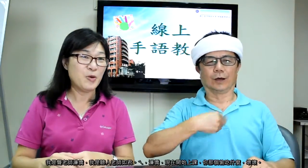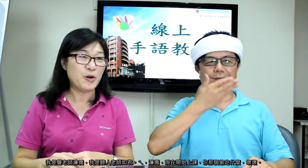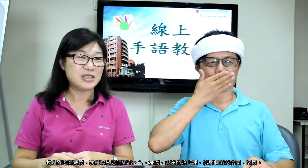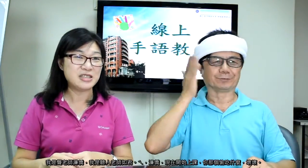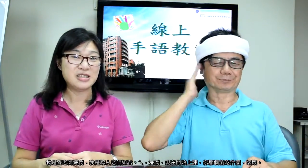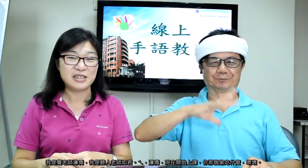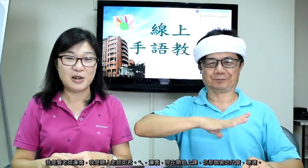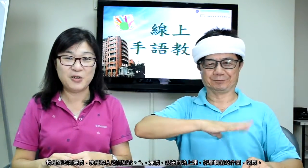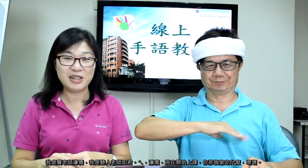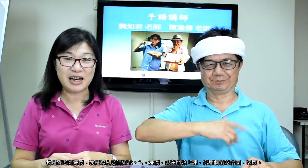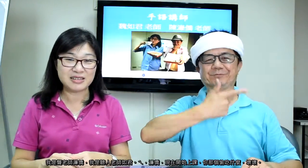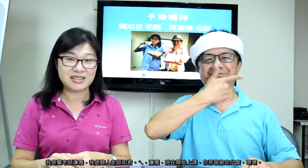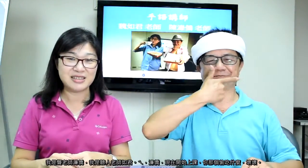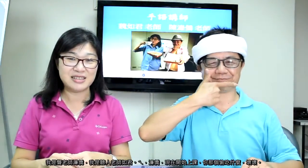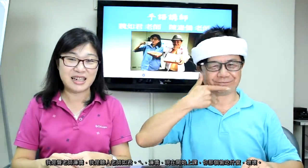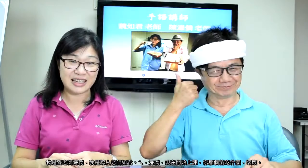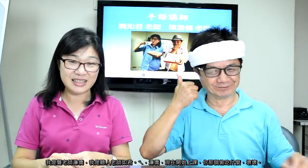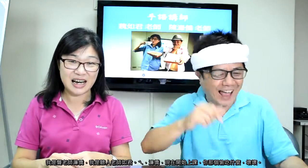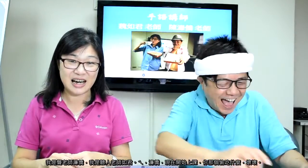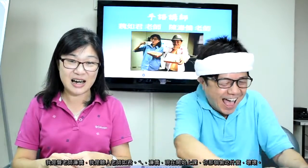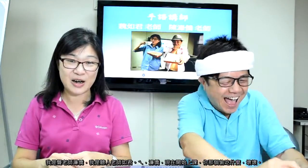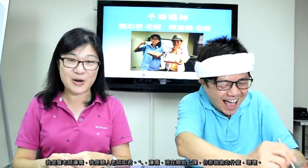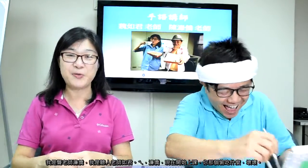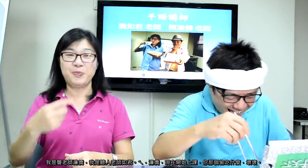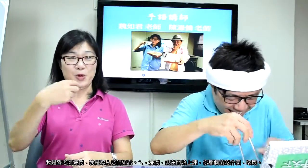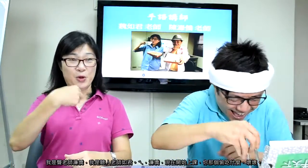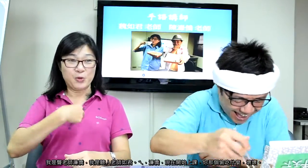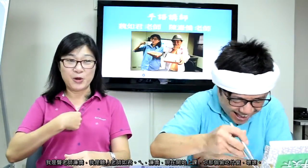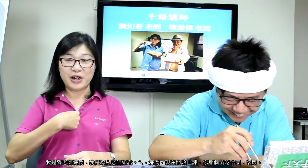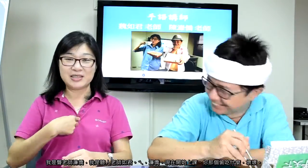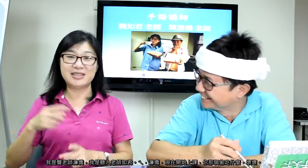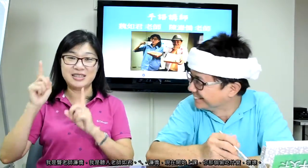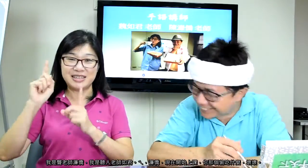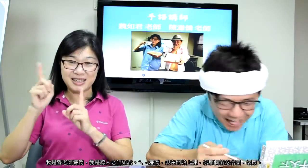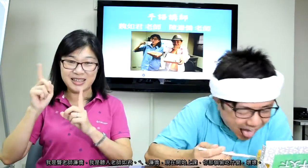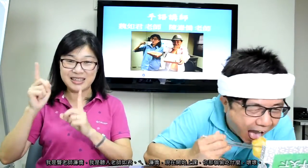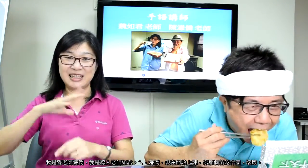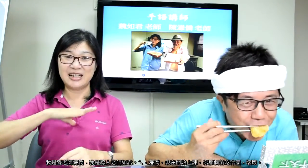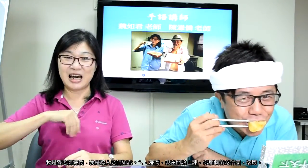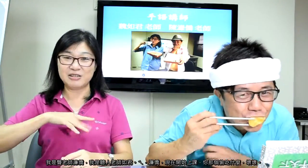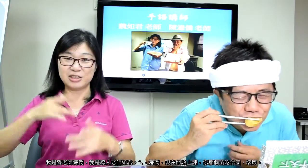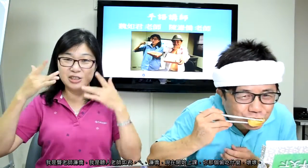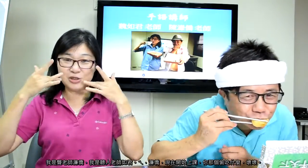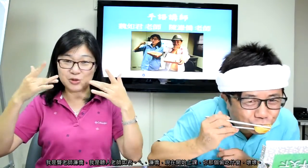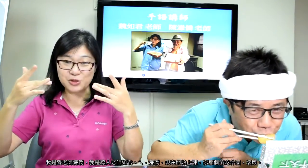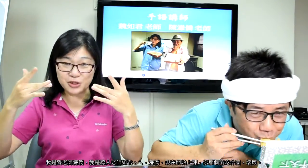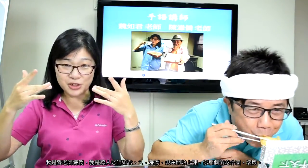我是龙老师林乔，我是听人老师如